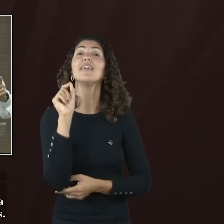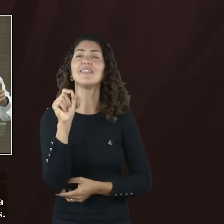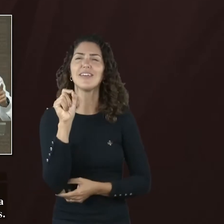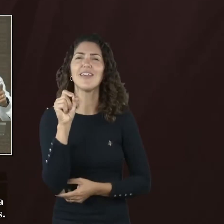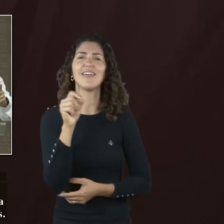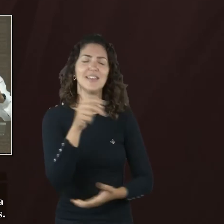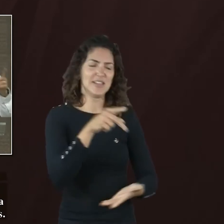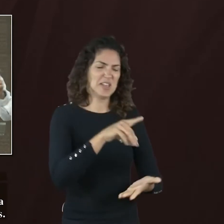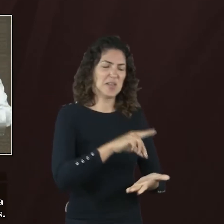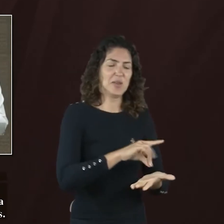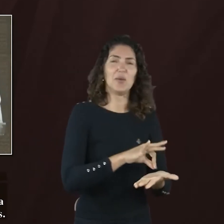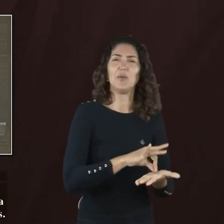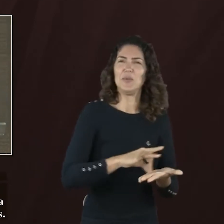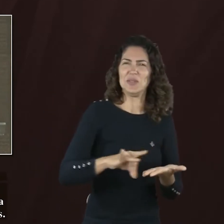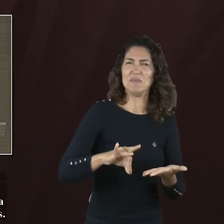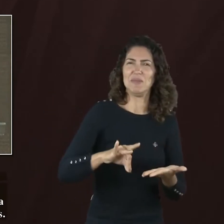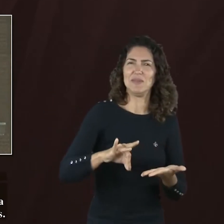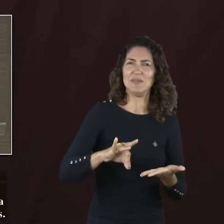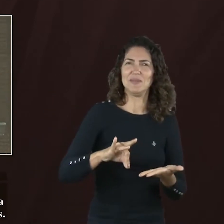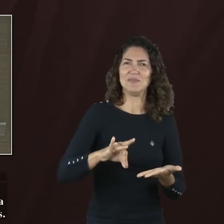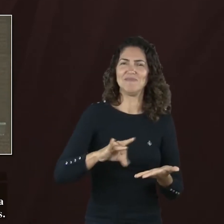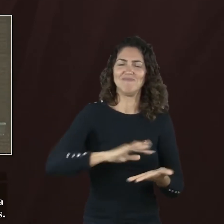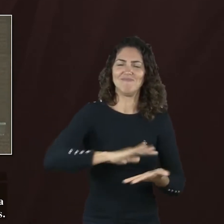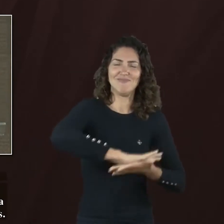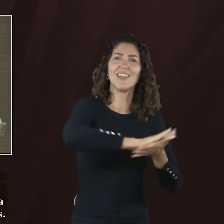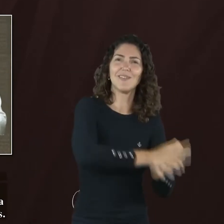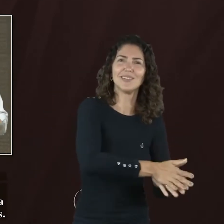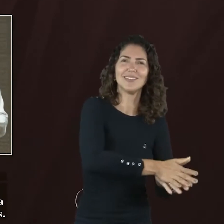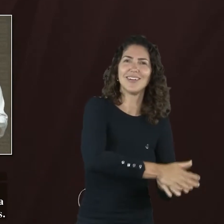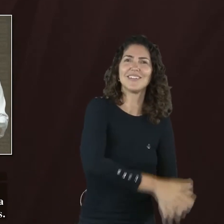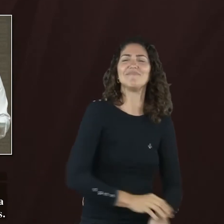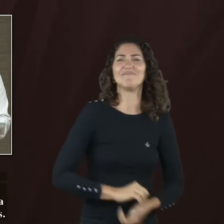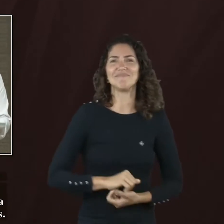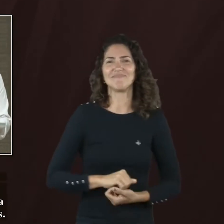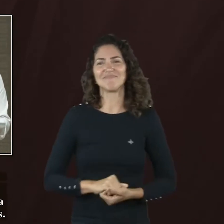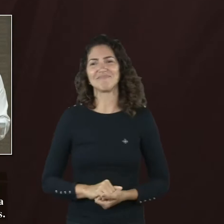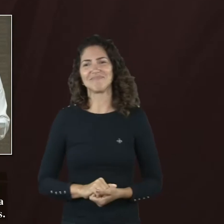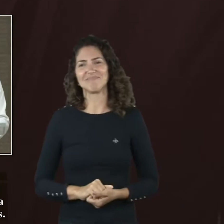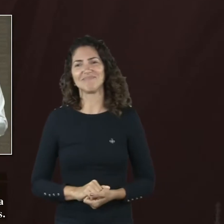Essa é a nossa função, esse é o nosso papel. Ó Senhor Jesus.